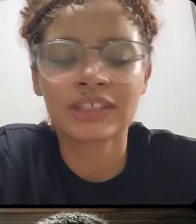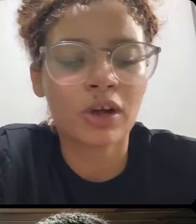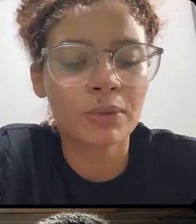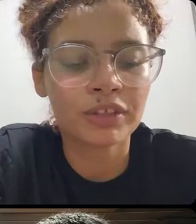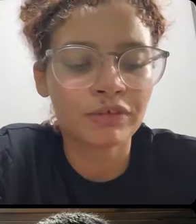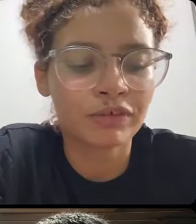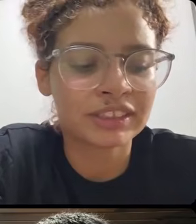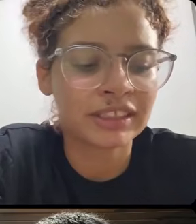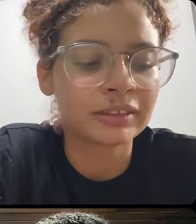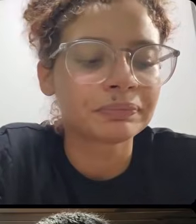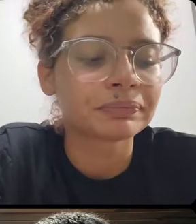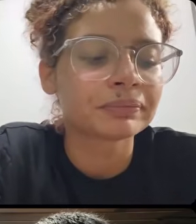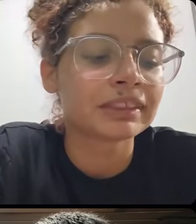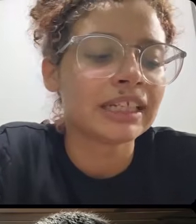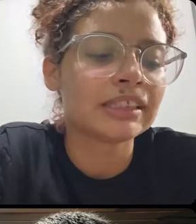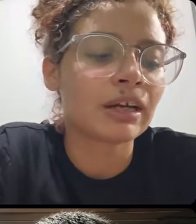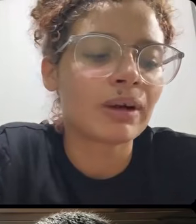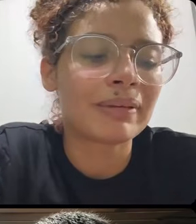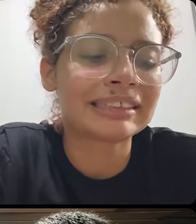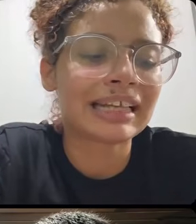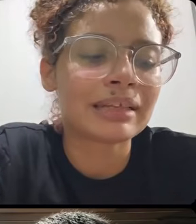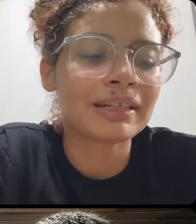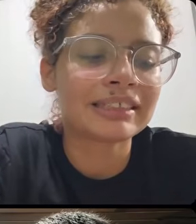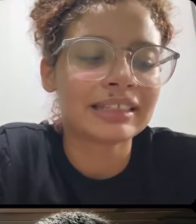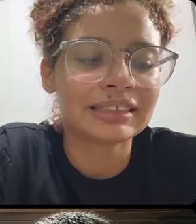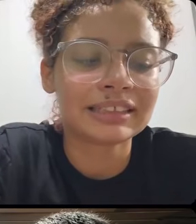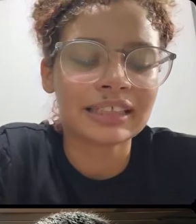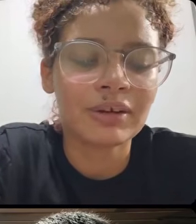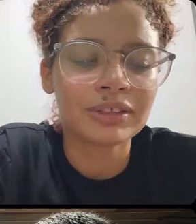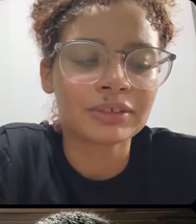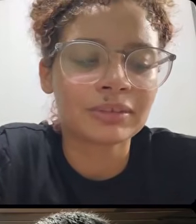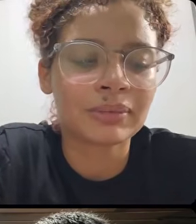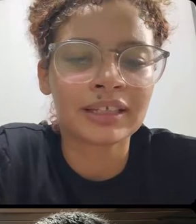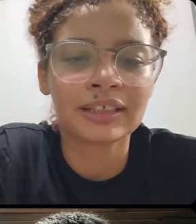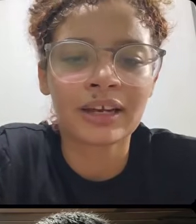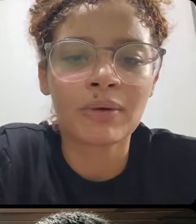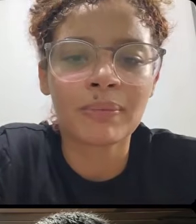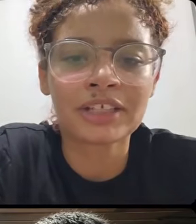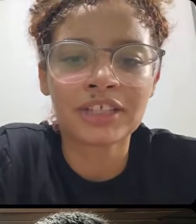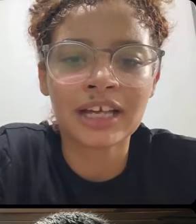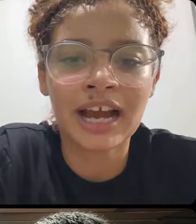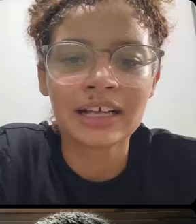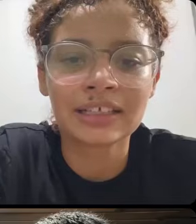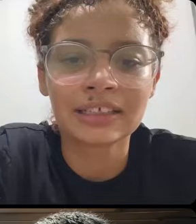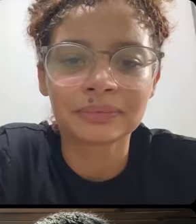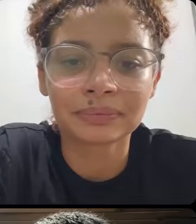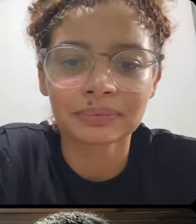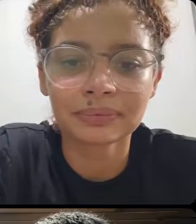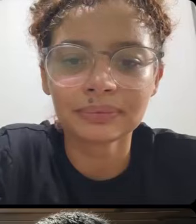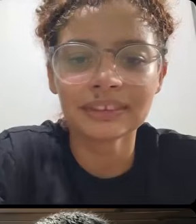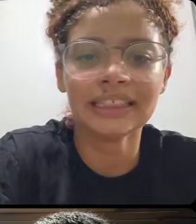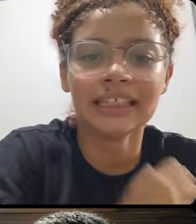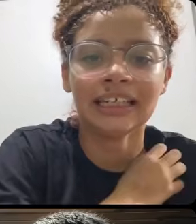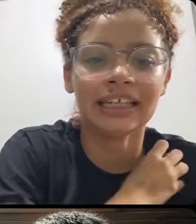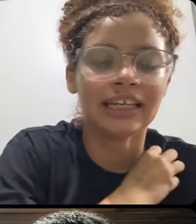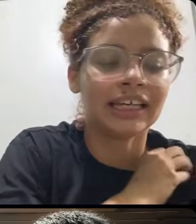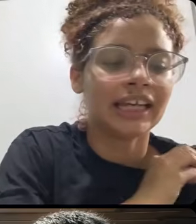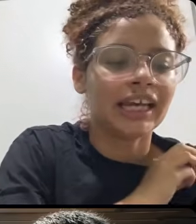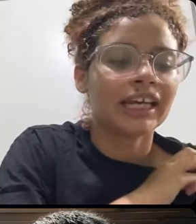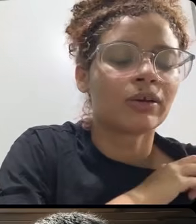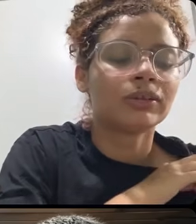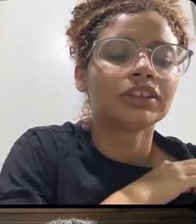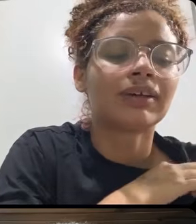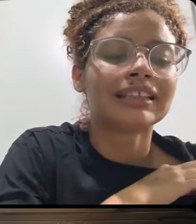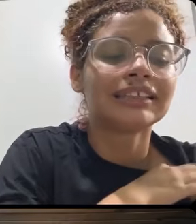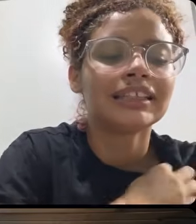que eu devo fazer, como eu devo fazer. Então, a parte da Libras é essencial isso também, que é compartilhar